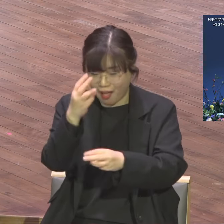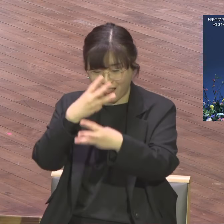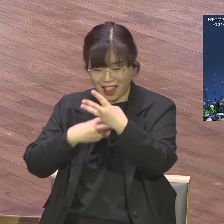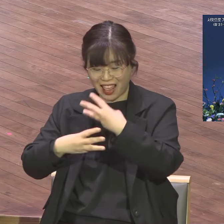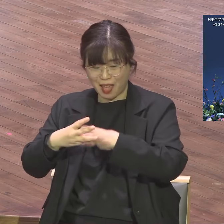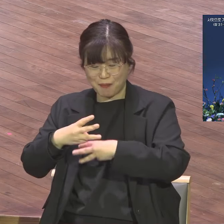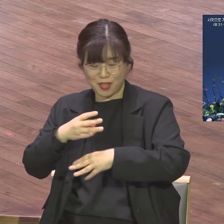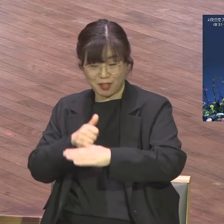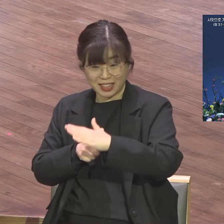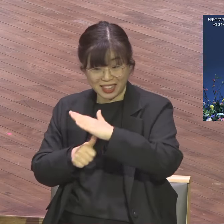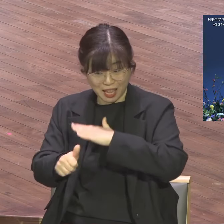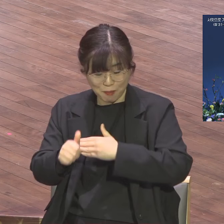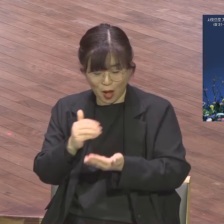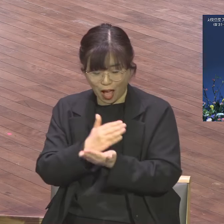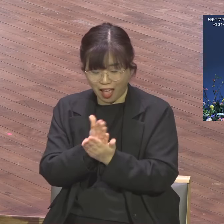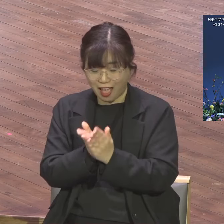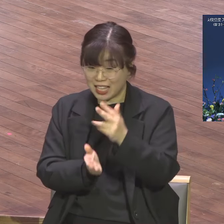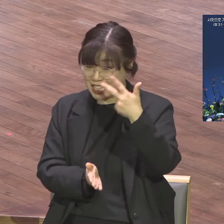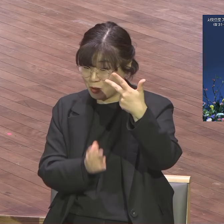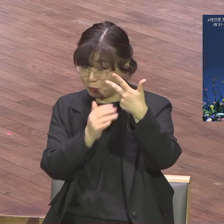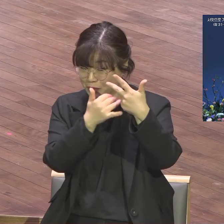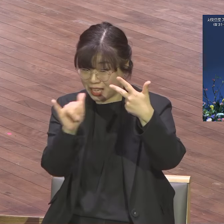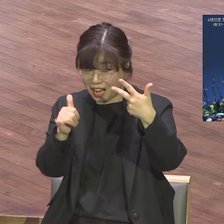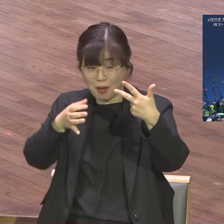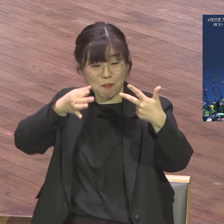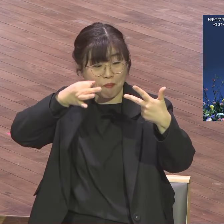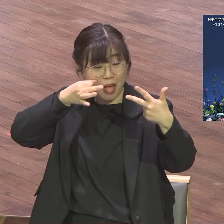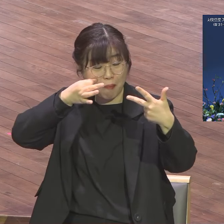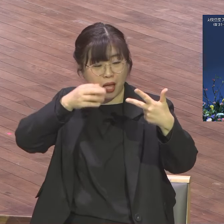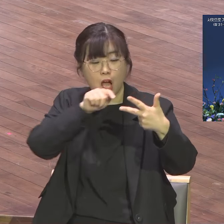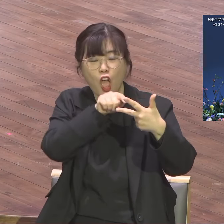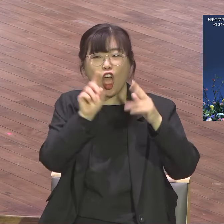다이포트 시작해서 요셉 뭐 7명들 싹 다